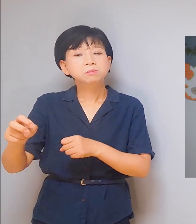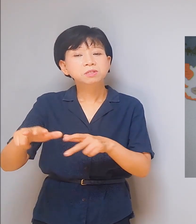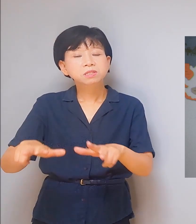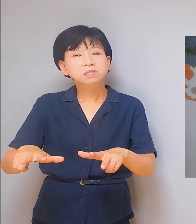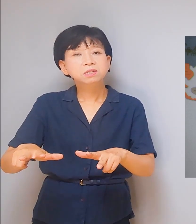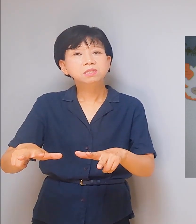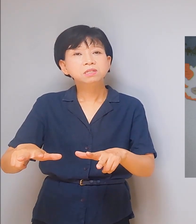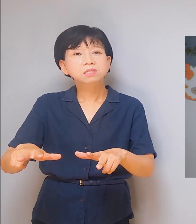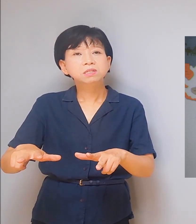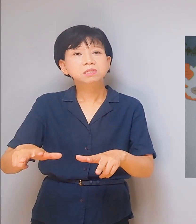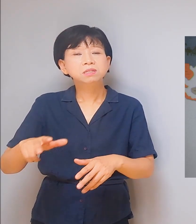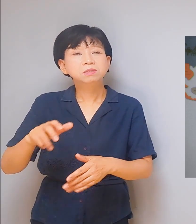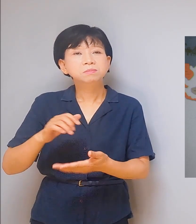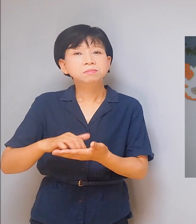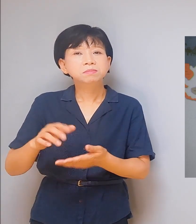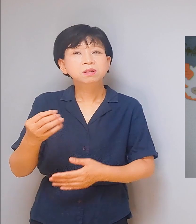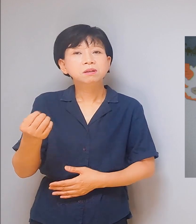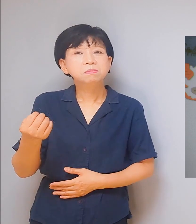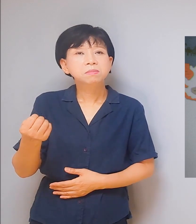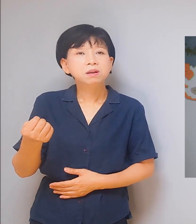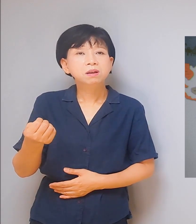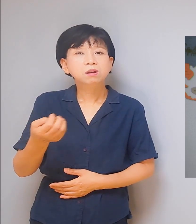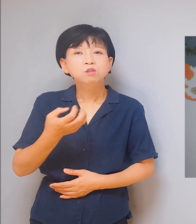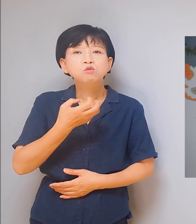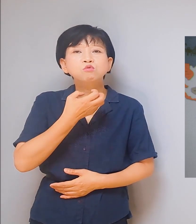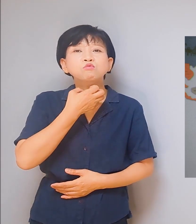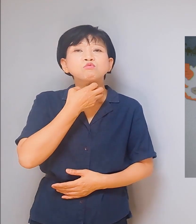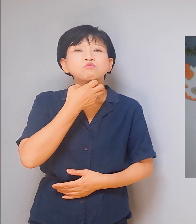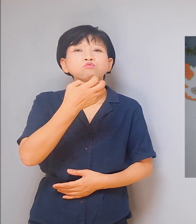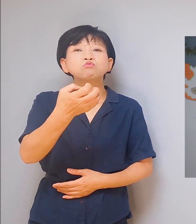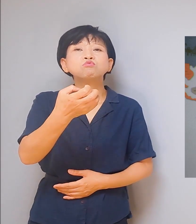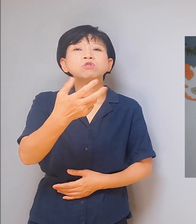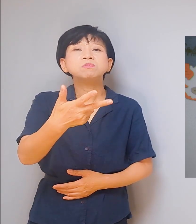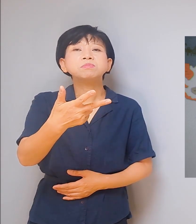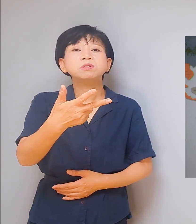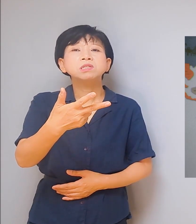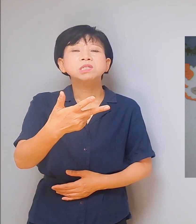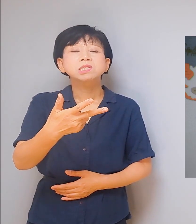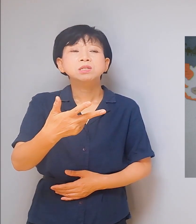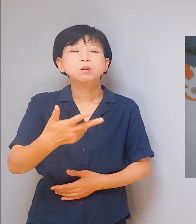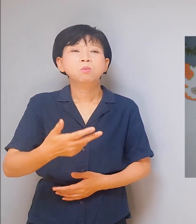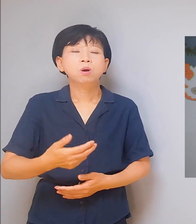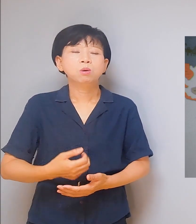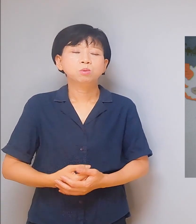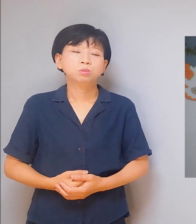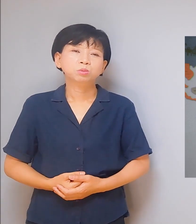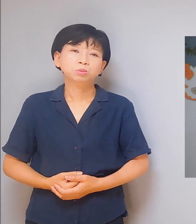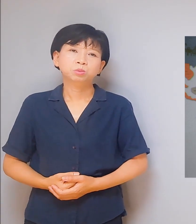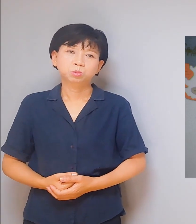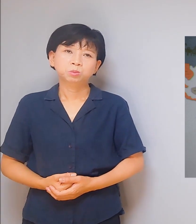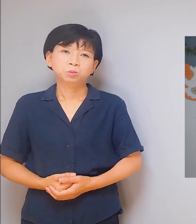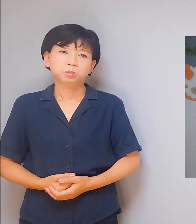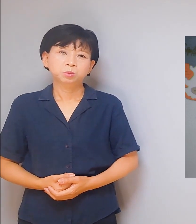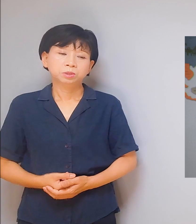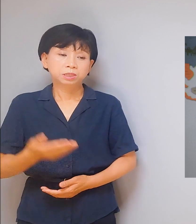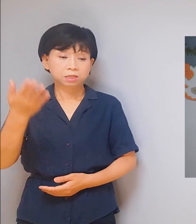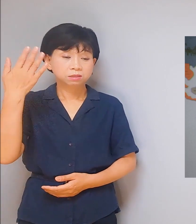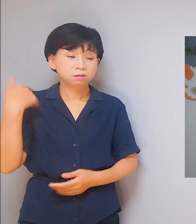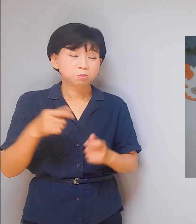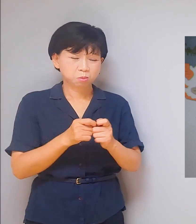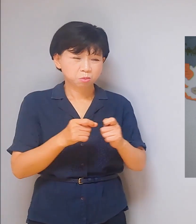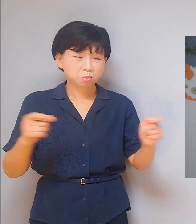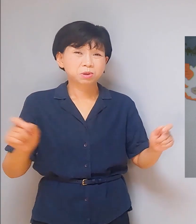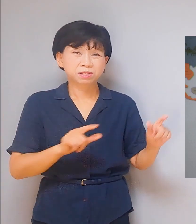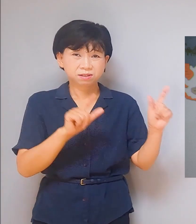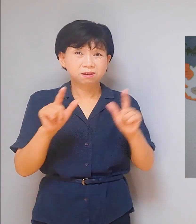야곱이 지금 몇 살입니까? 97세. 그러니까 이때 당시에는 되게 오래 사셨던